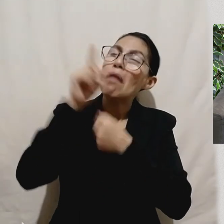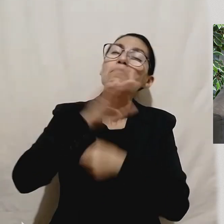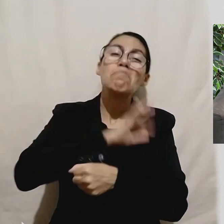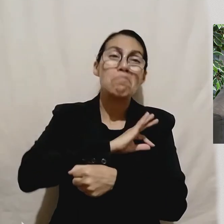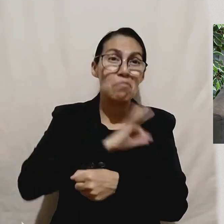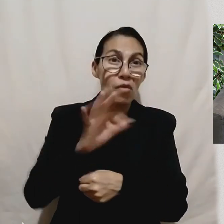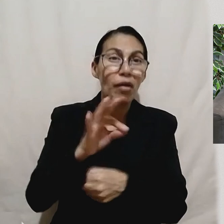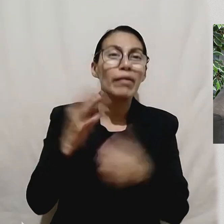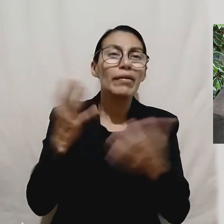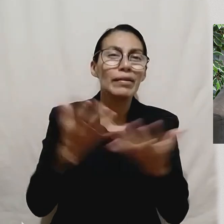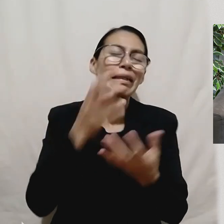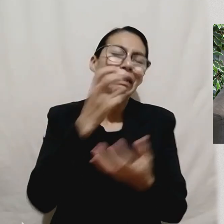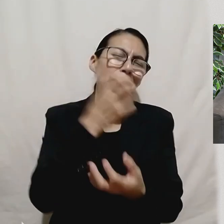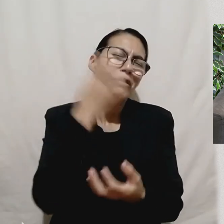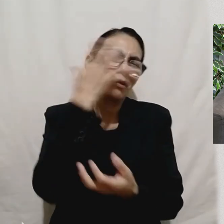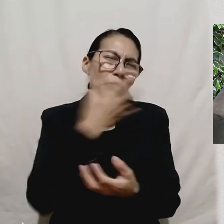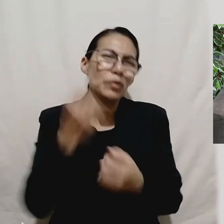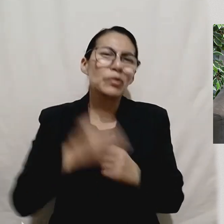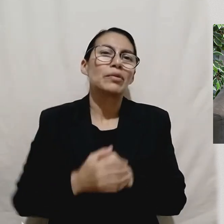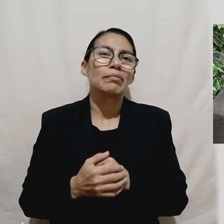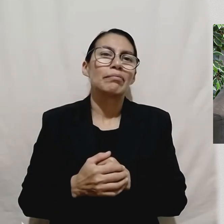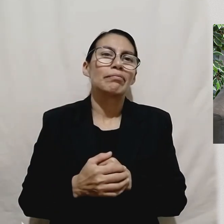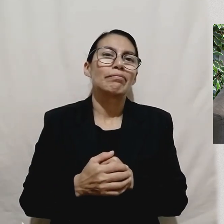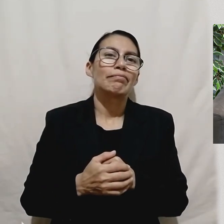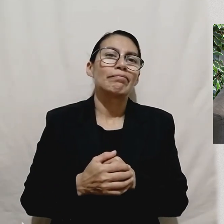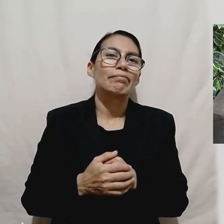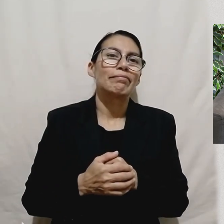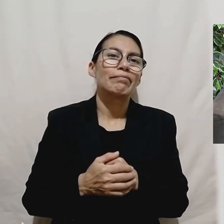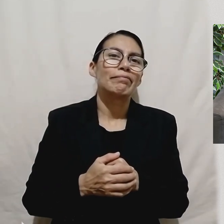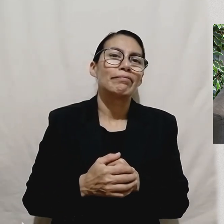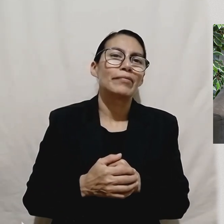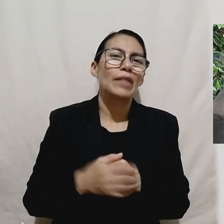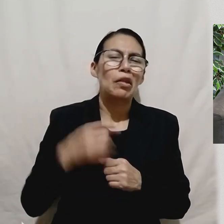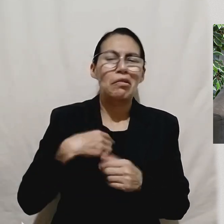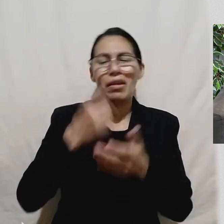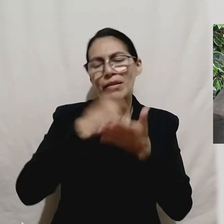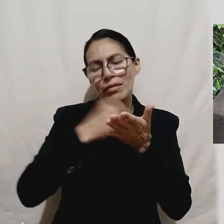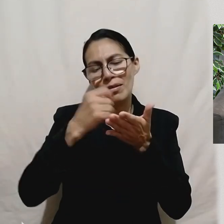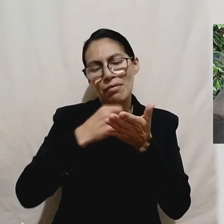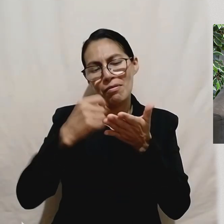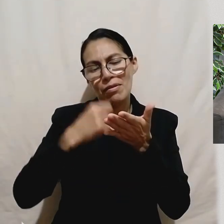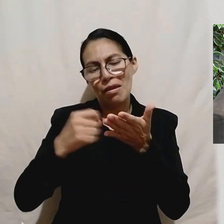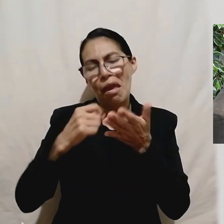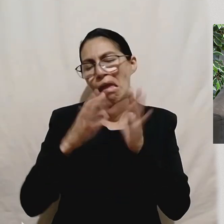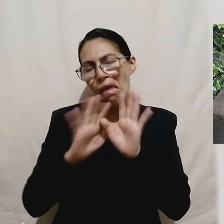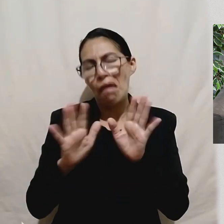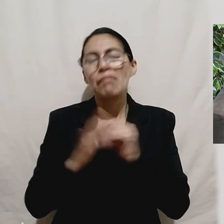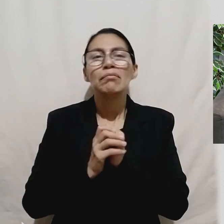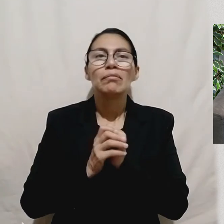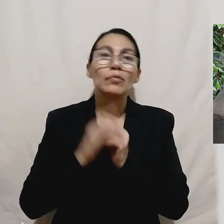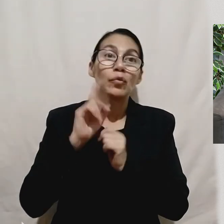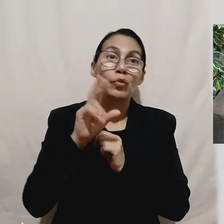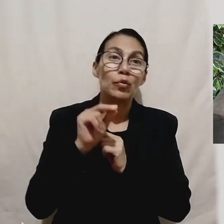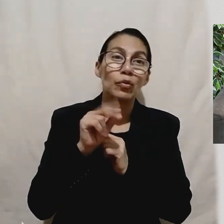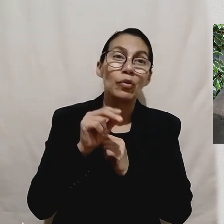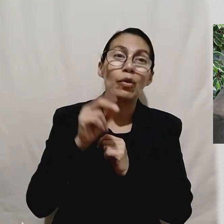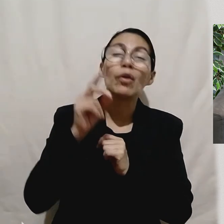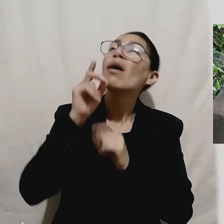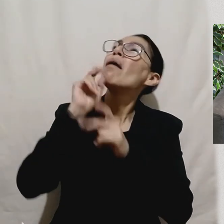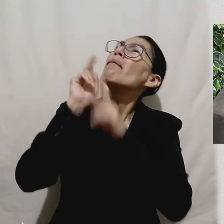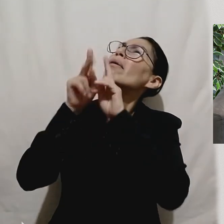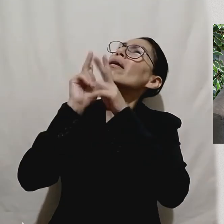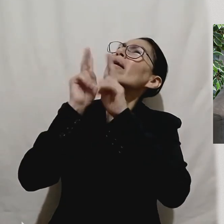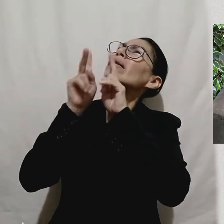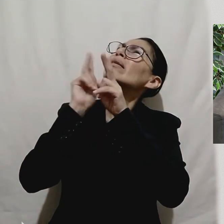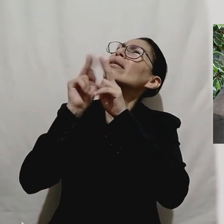puede hacer algo por ti que es lo más bonito no que no es como no es como un diario así nada más donde escribes lo que te pasó en el día sino le